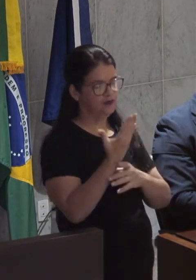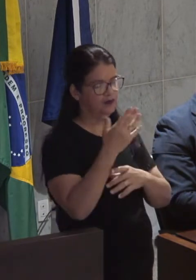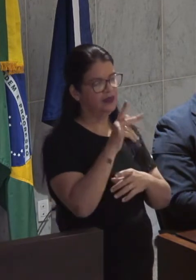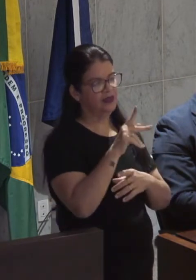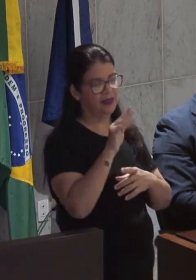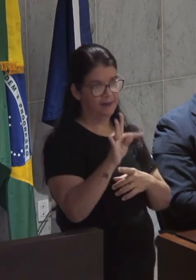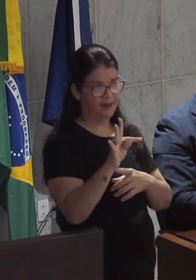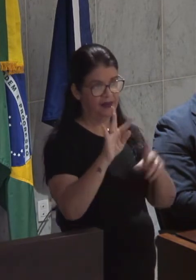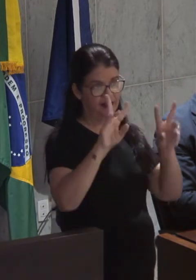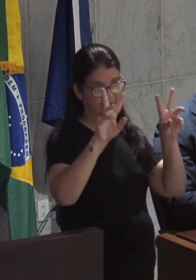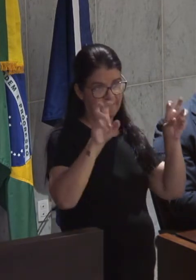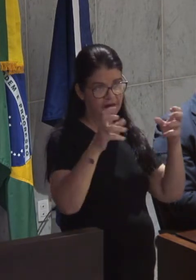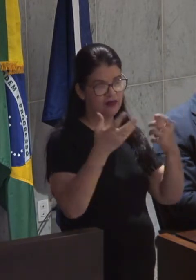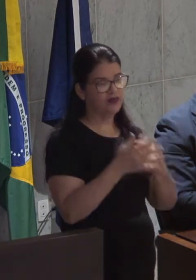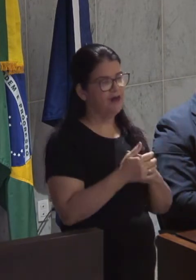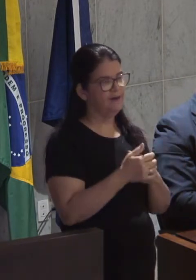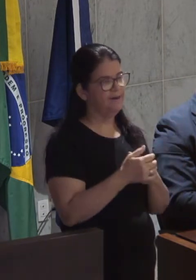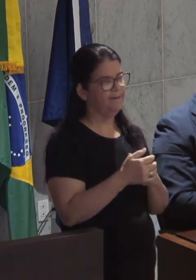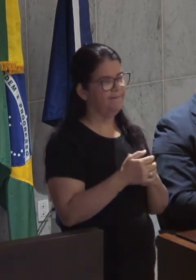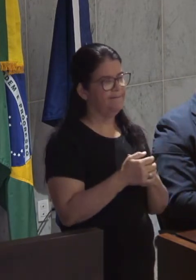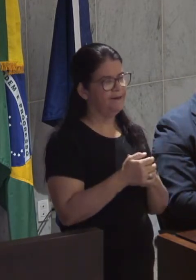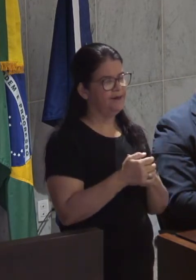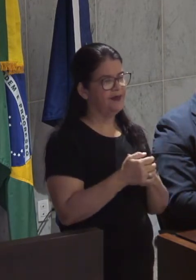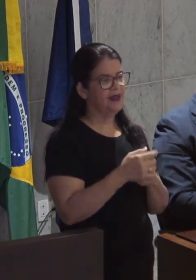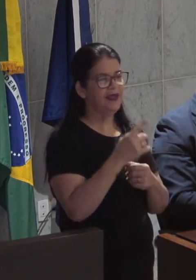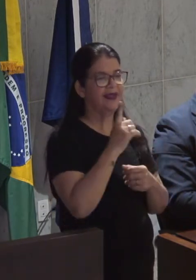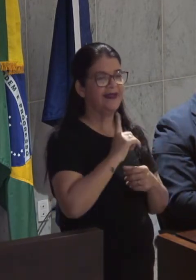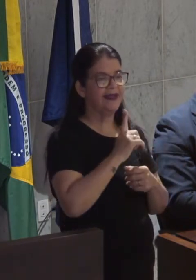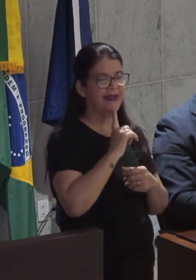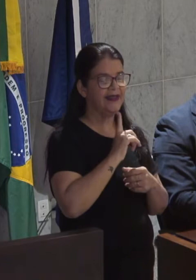aspas. É, do PT em Garanhuns.